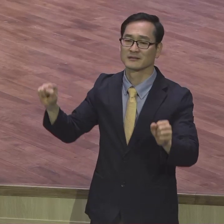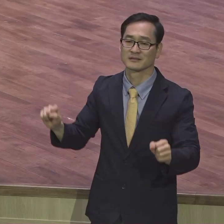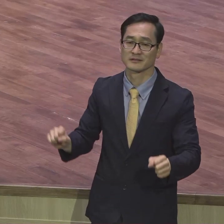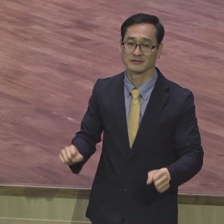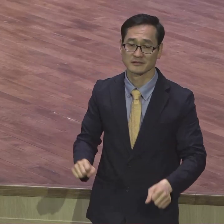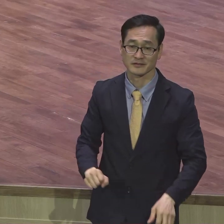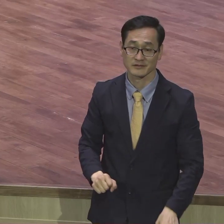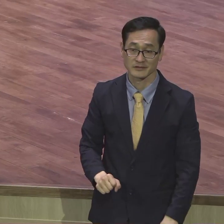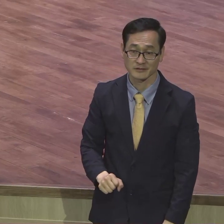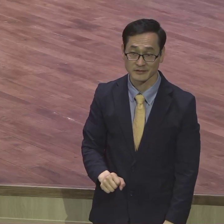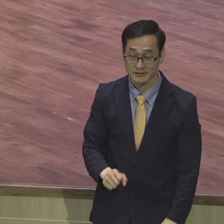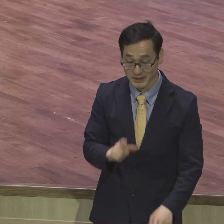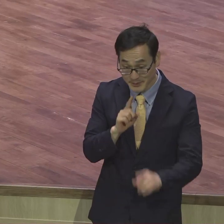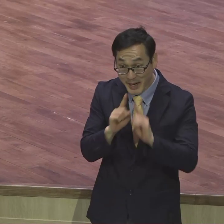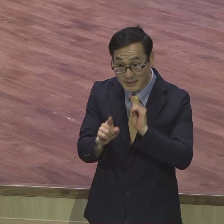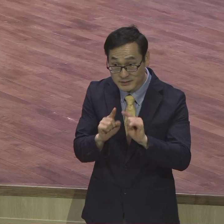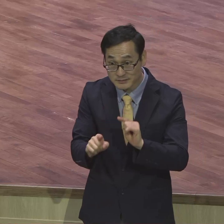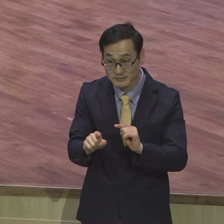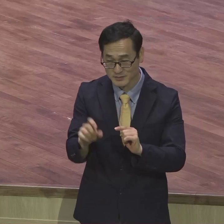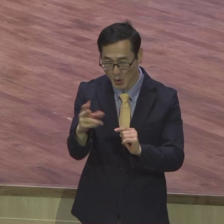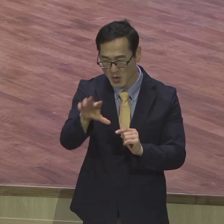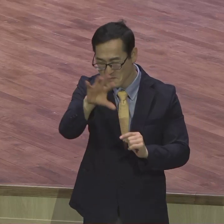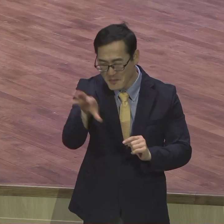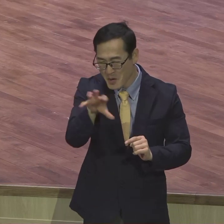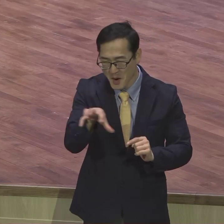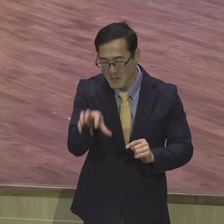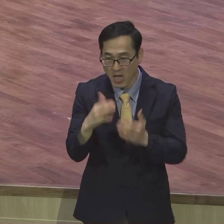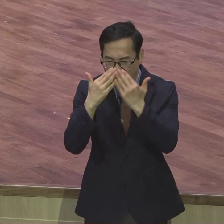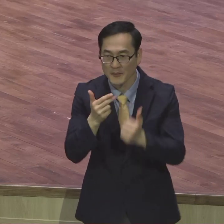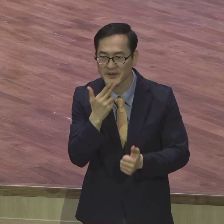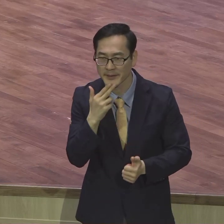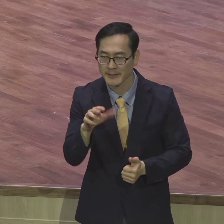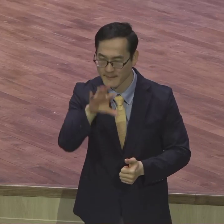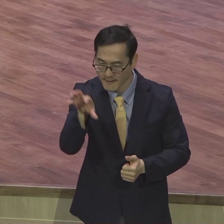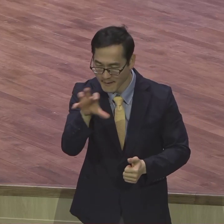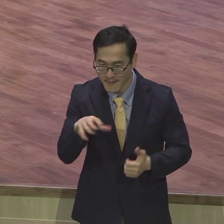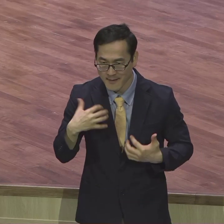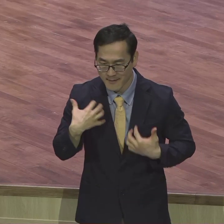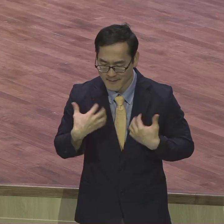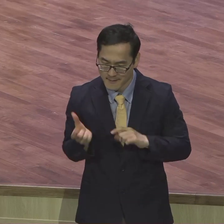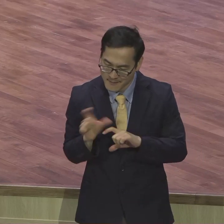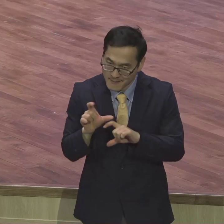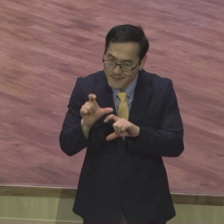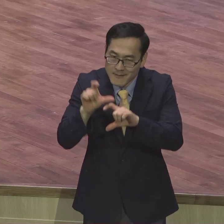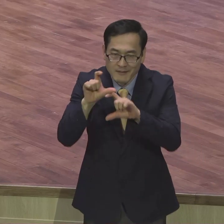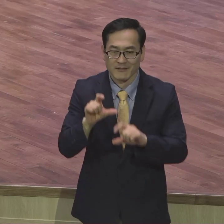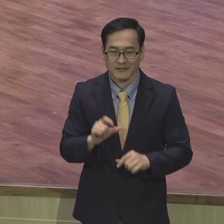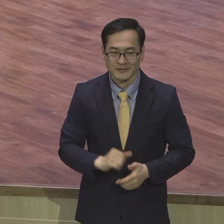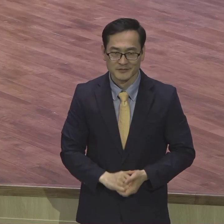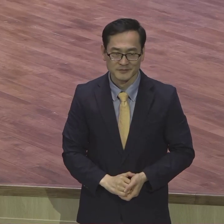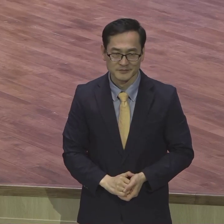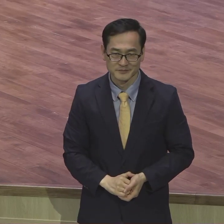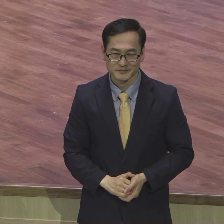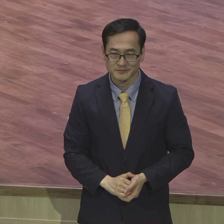질리지 않는 이런 말씀이 반복할수록 새 힘이 솟아나. 아멘